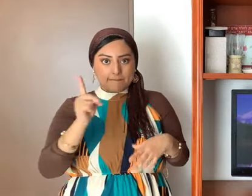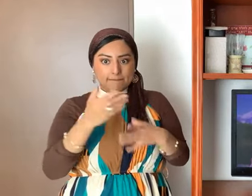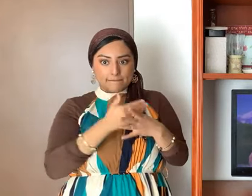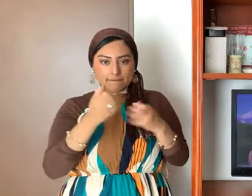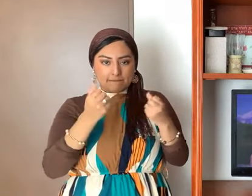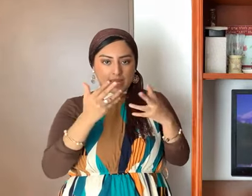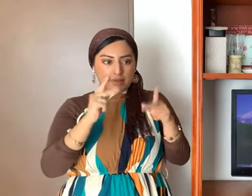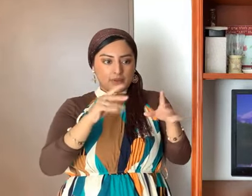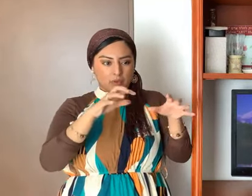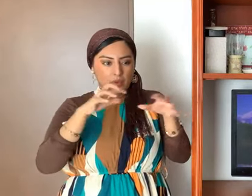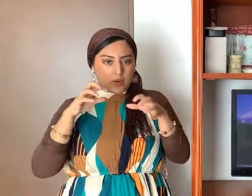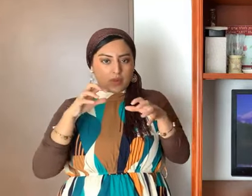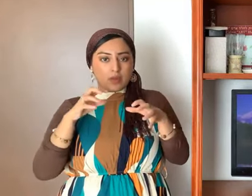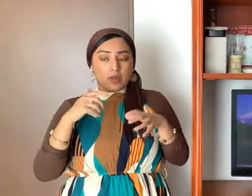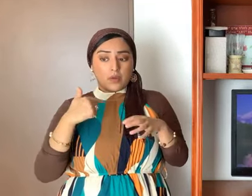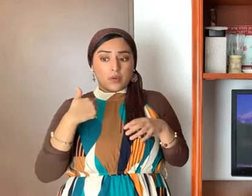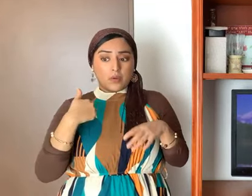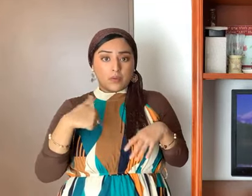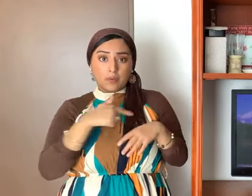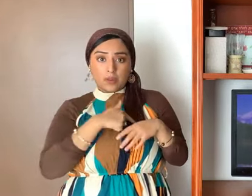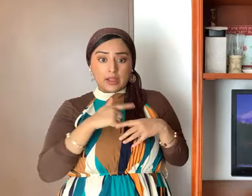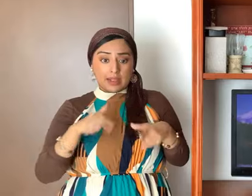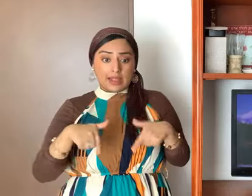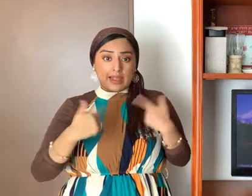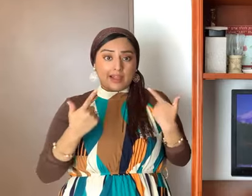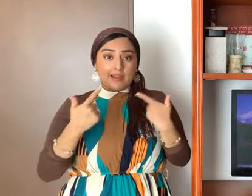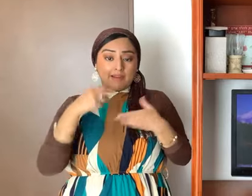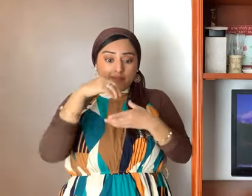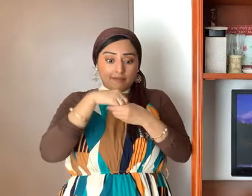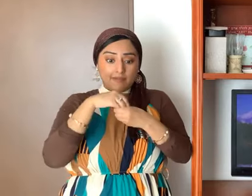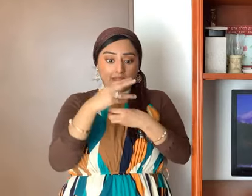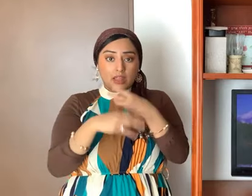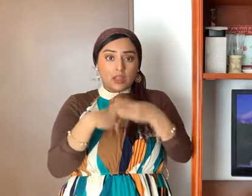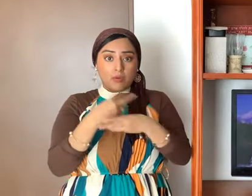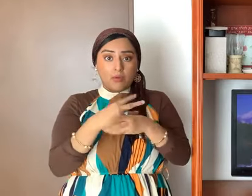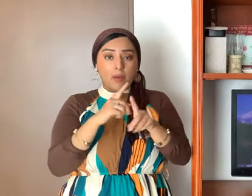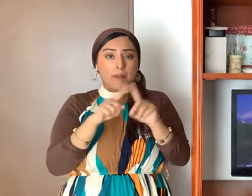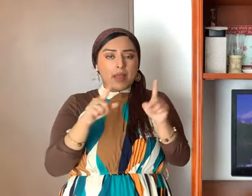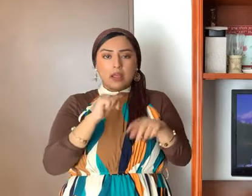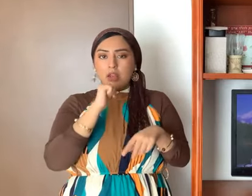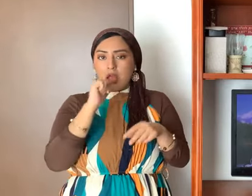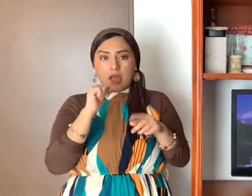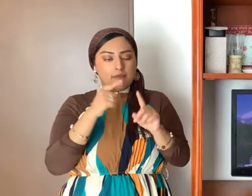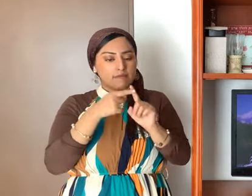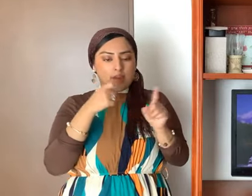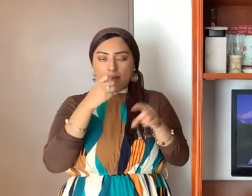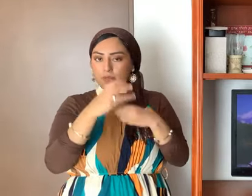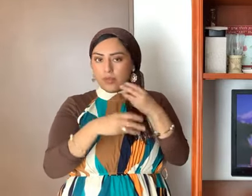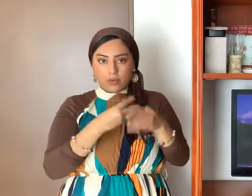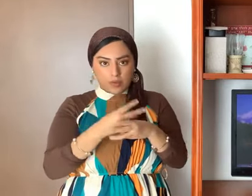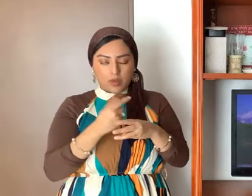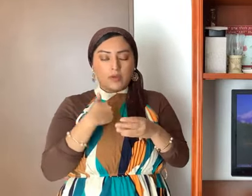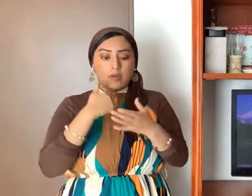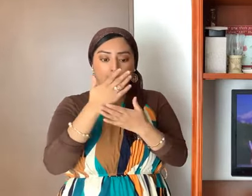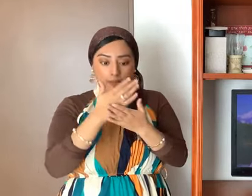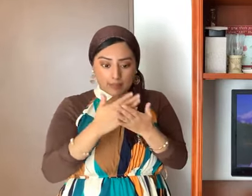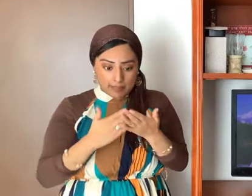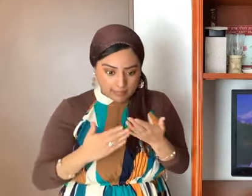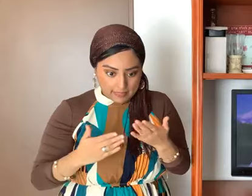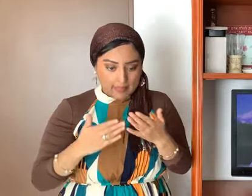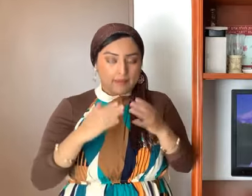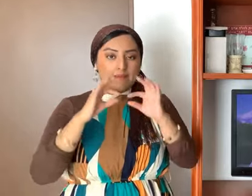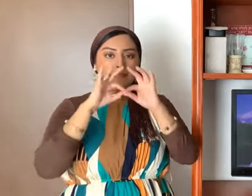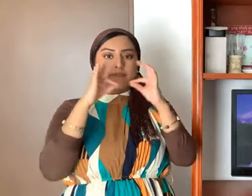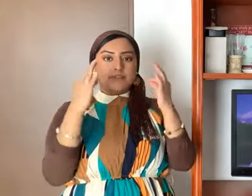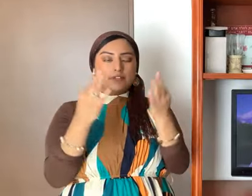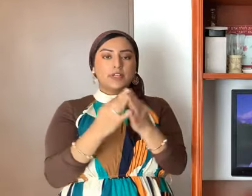la multitud. Nosotros vivimos en el mundo, pero no somos del mundo. Somos parte de una